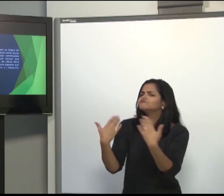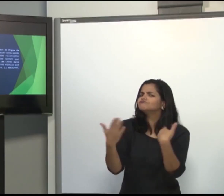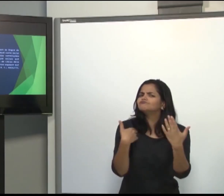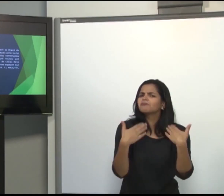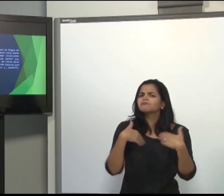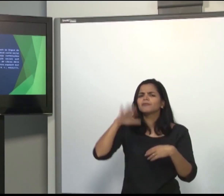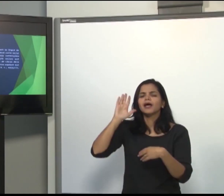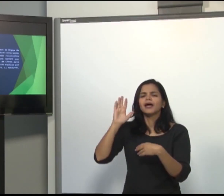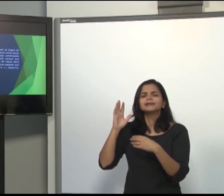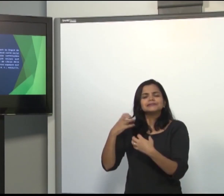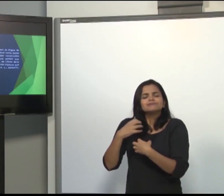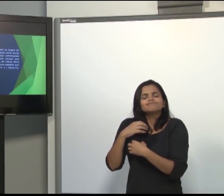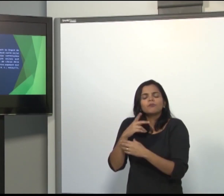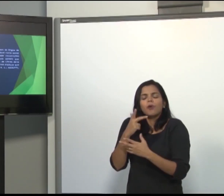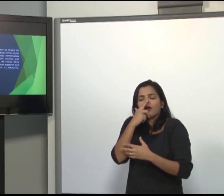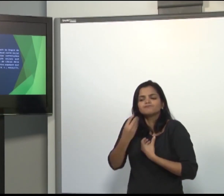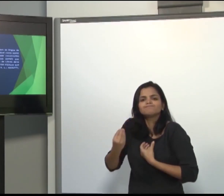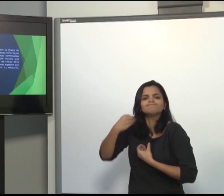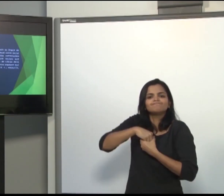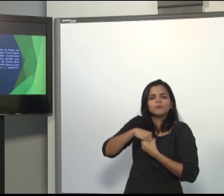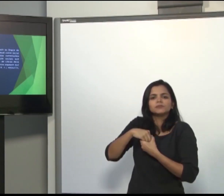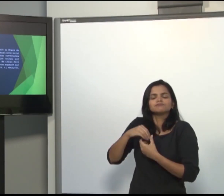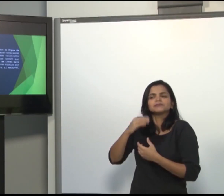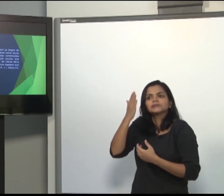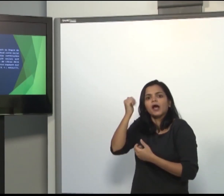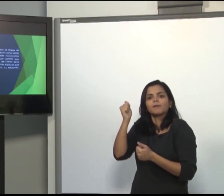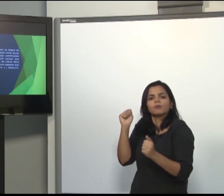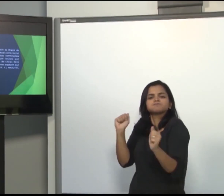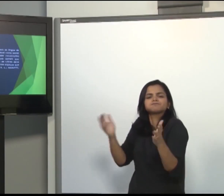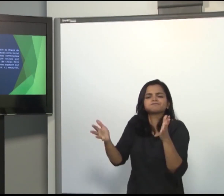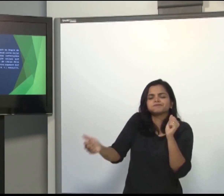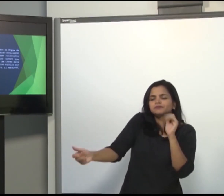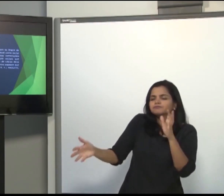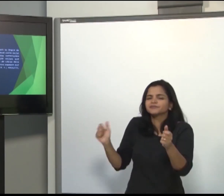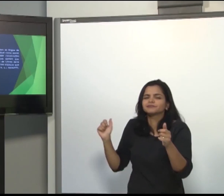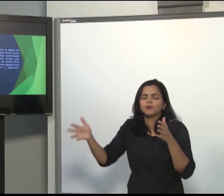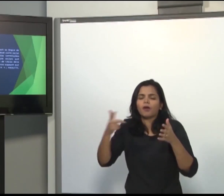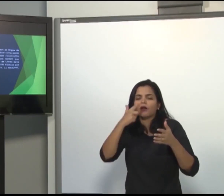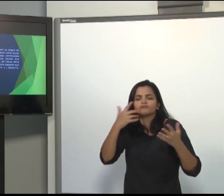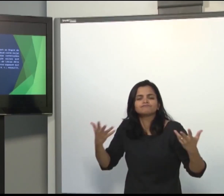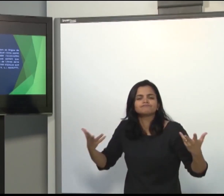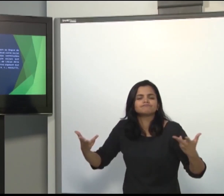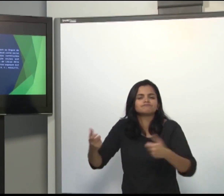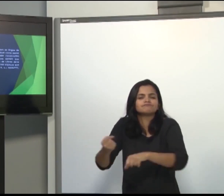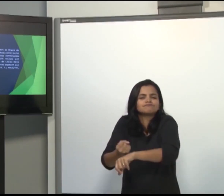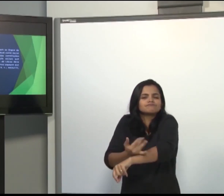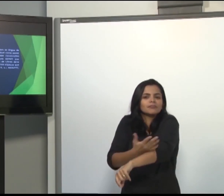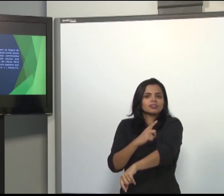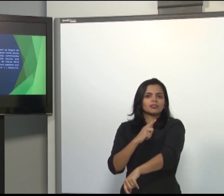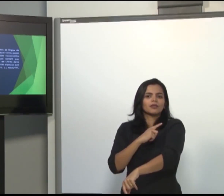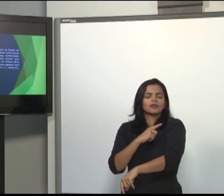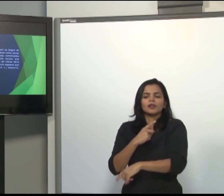essa forma de se comunicar, fez com que ocorresse a fluência na língua de sinais, a